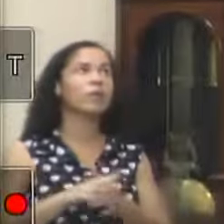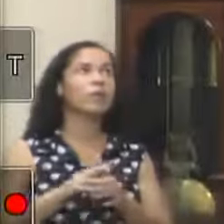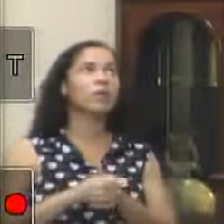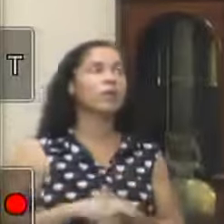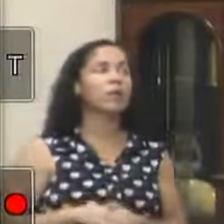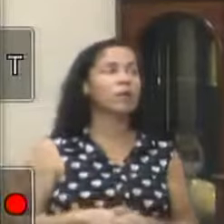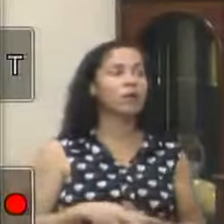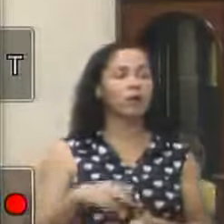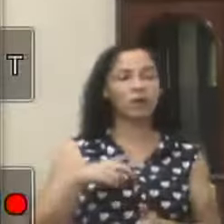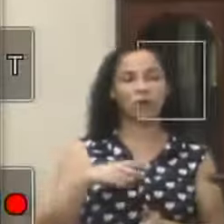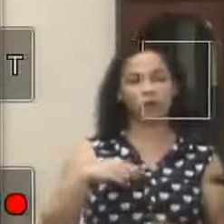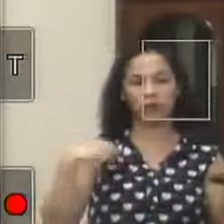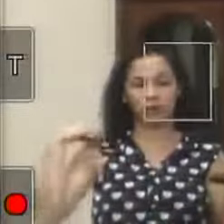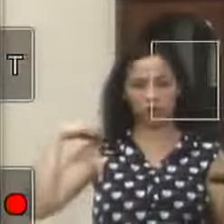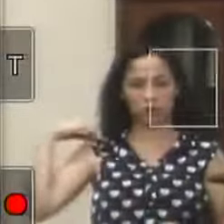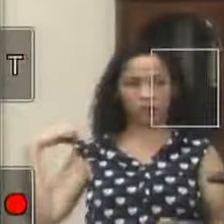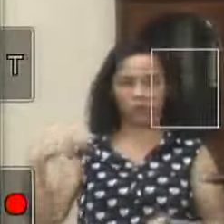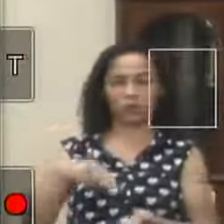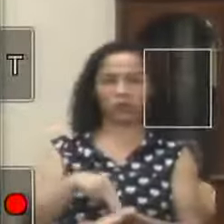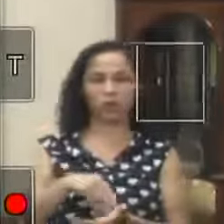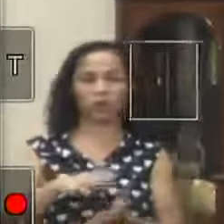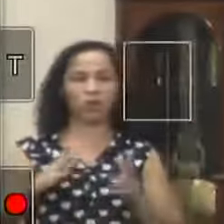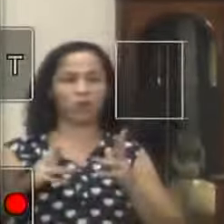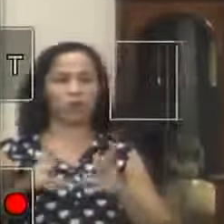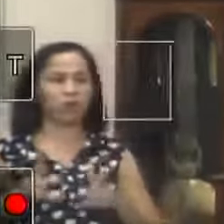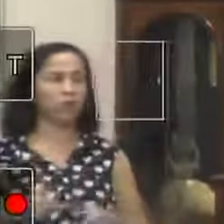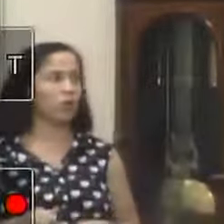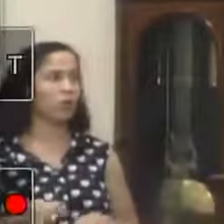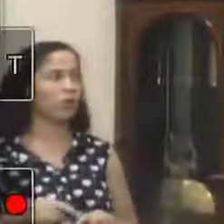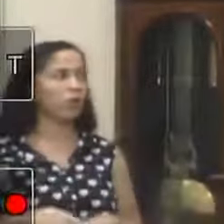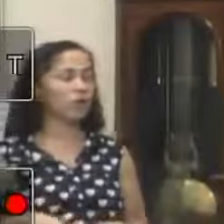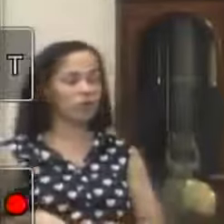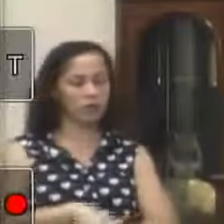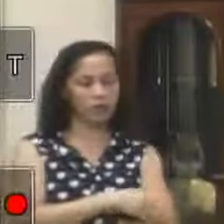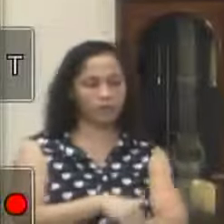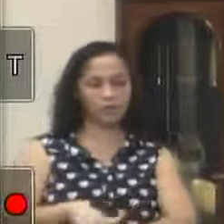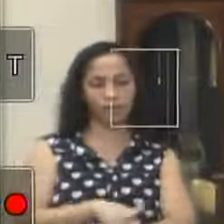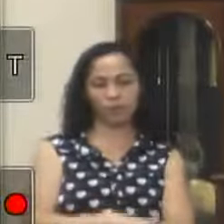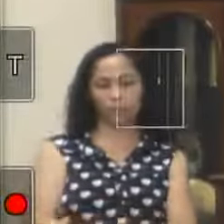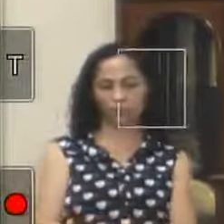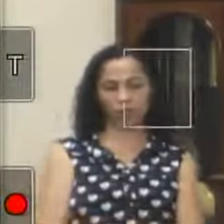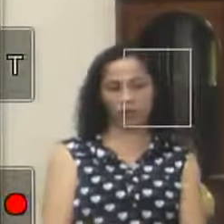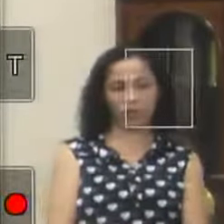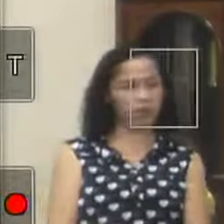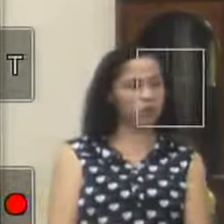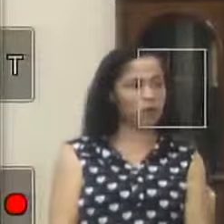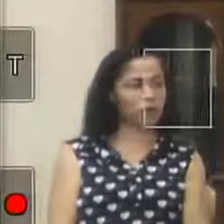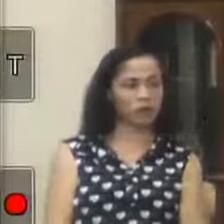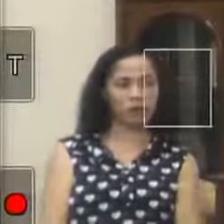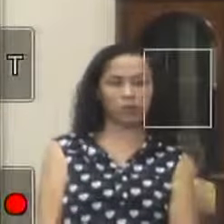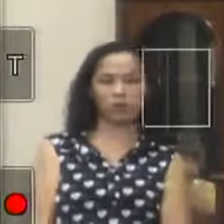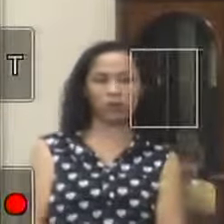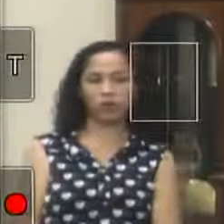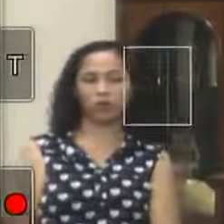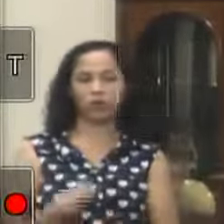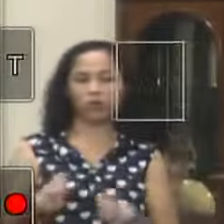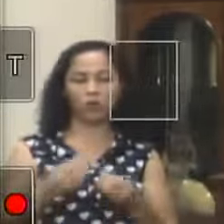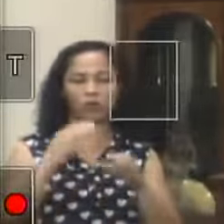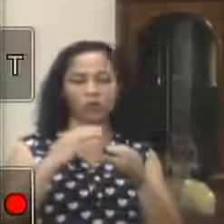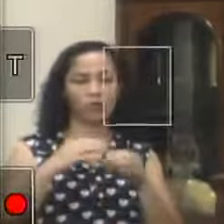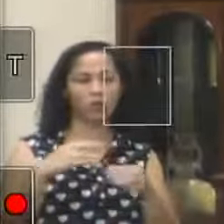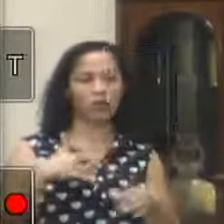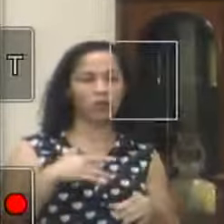tendo que se posicionar com relação à limpeza urbana. Eu acho que grandes, né, garantias fundamentais como educação e